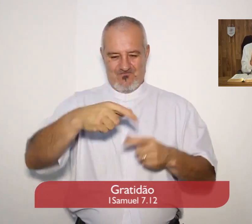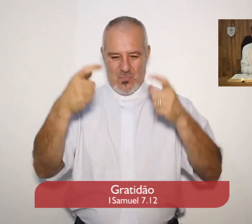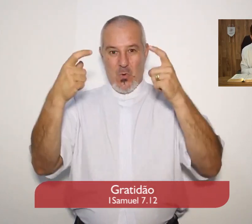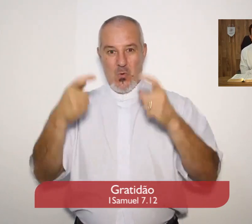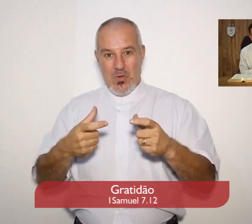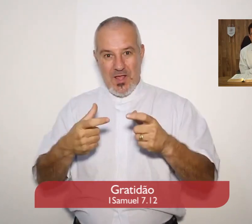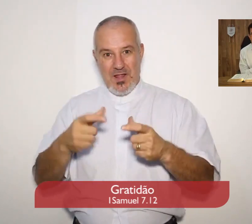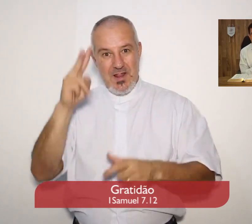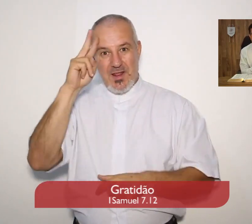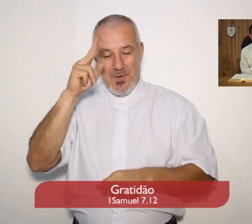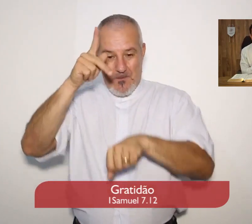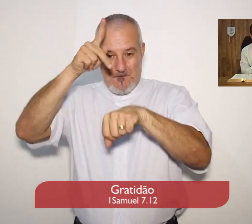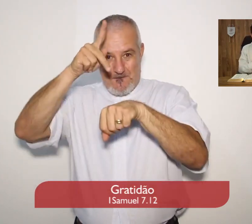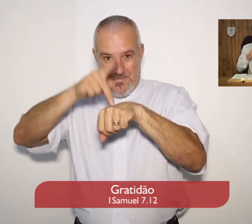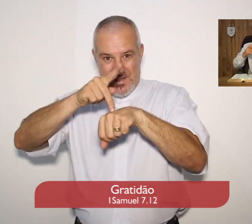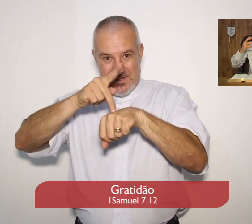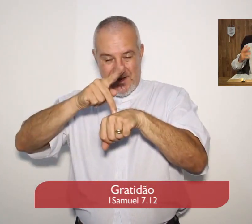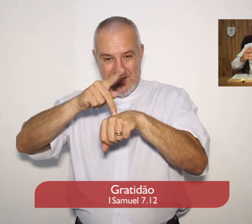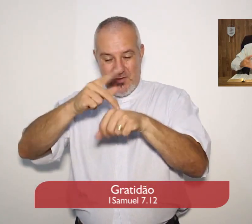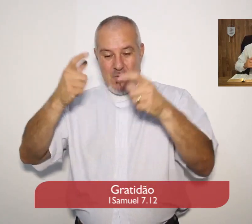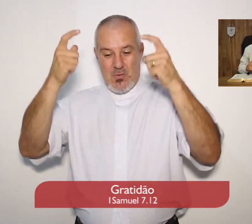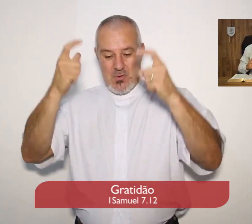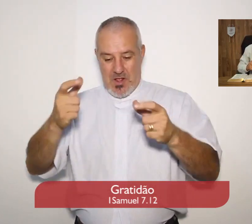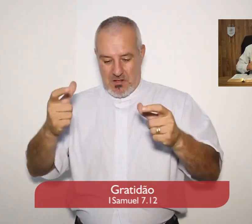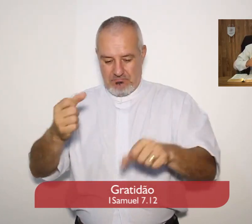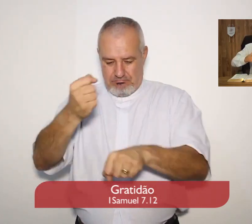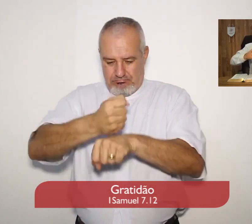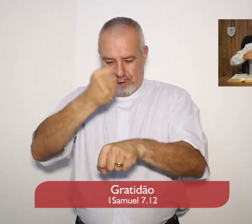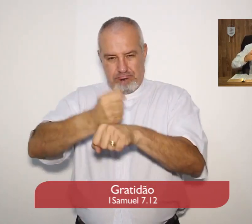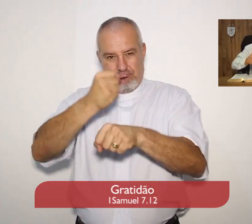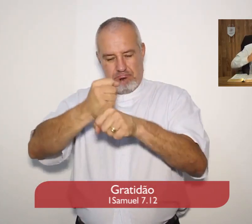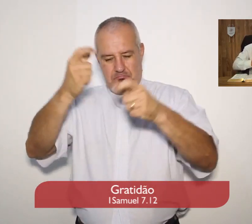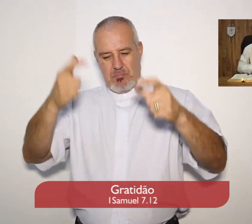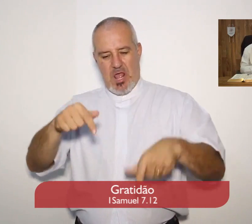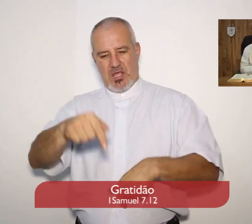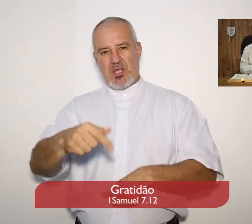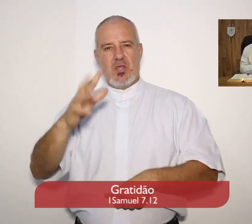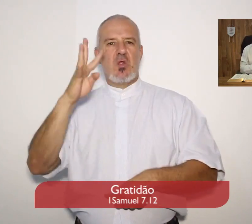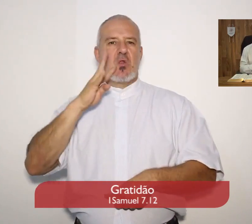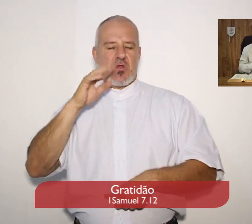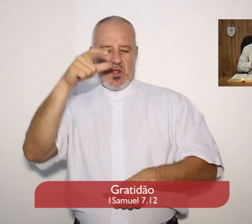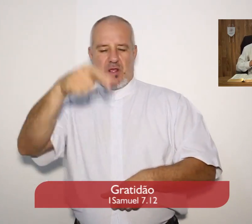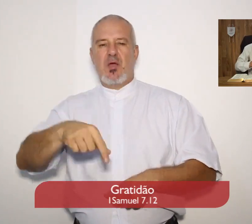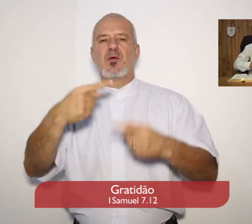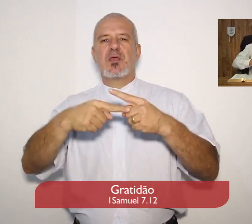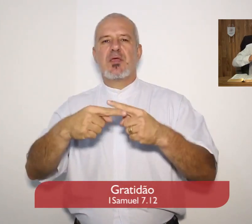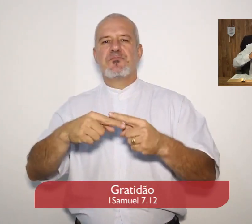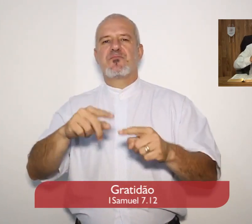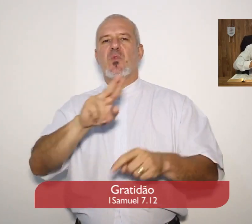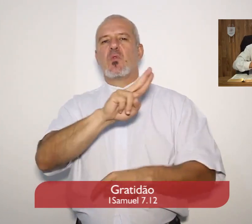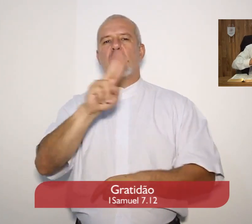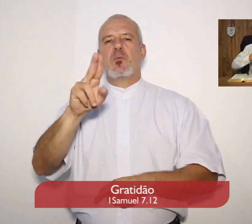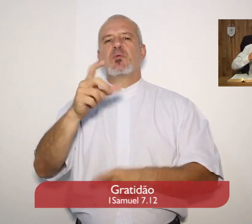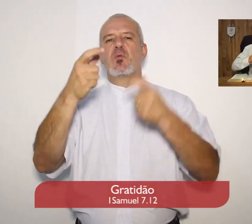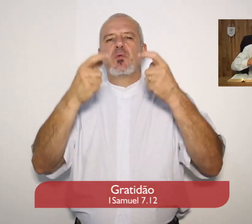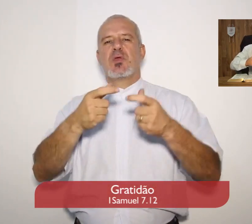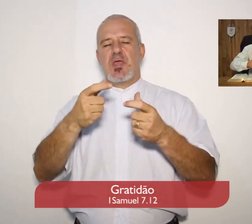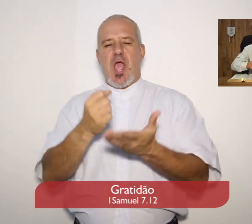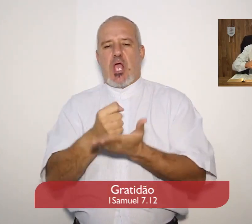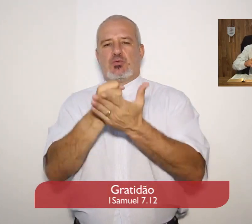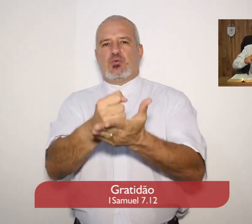um memorial, um monumento, uma pedra que nós chamamos de Pedra